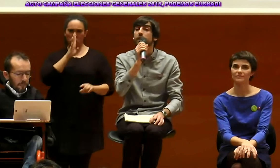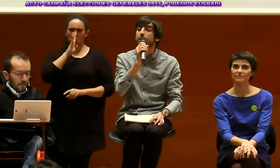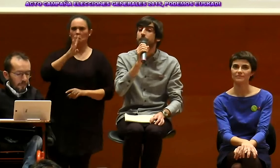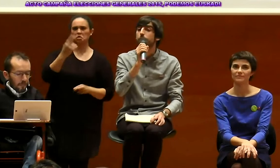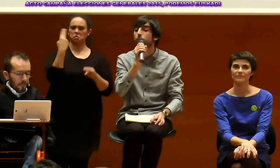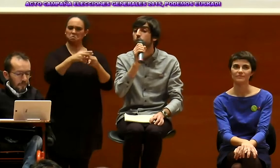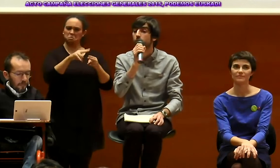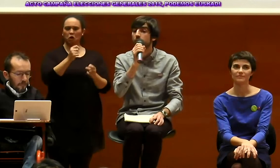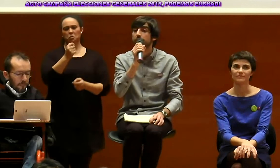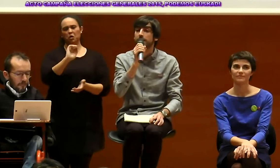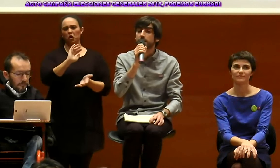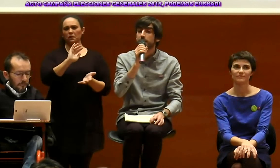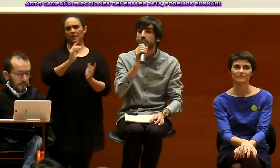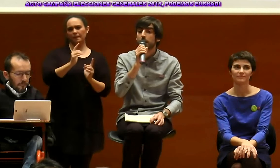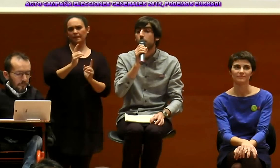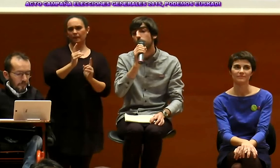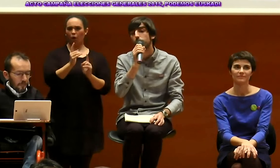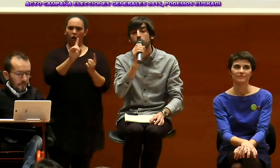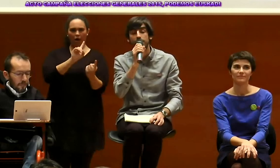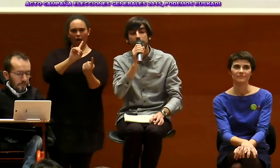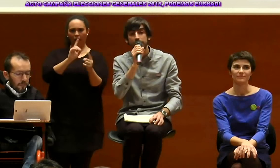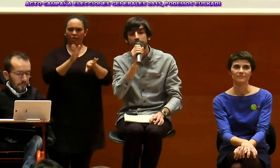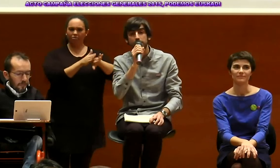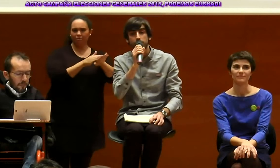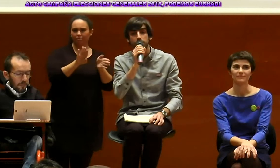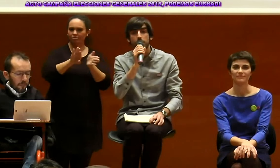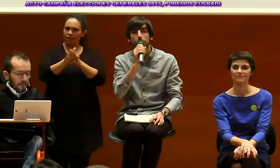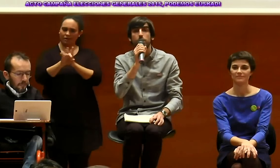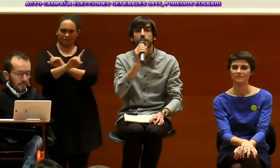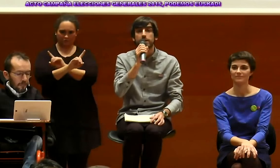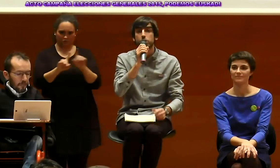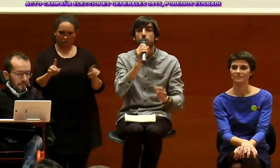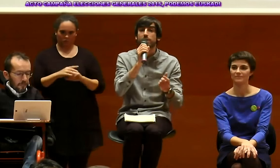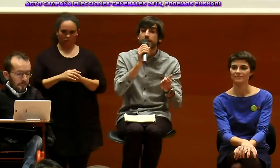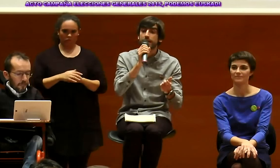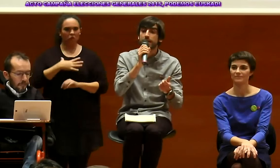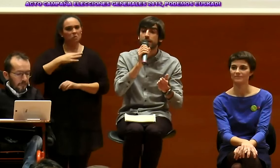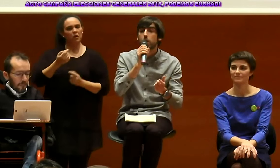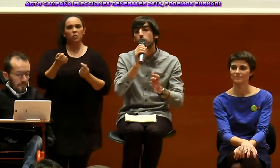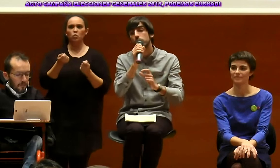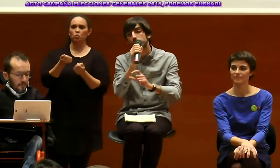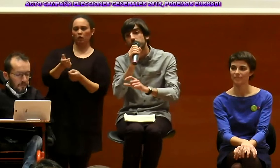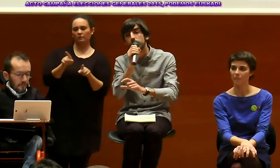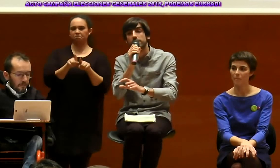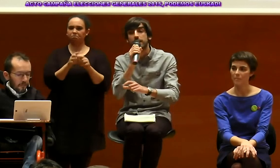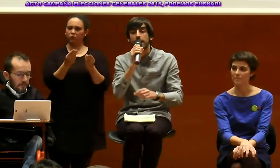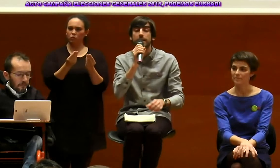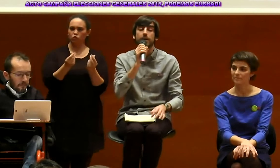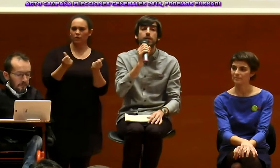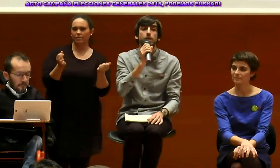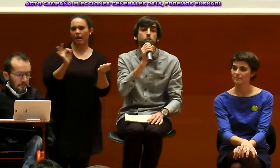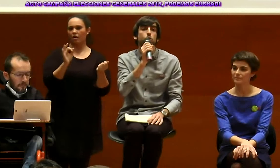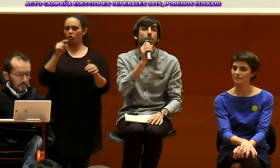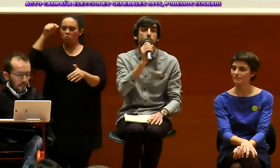políticas pueden cambiar un poco hacia la izquierda o un poco hacia la derecha. Pueden suavizar aquí o profundizar